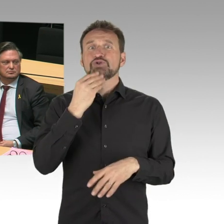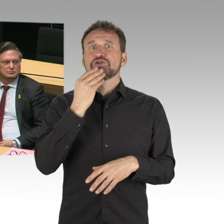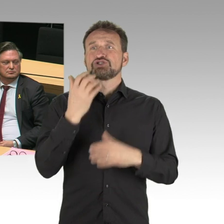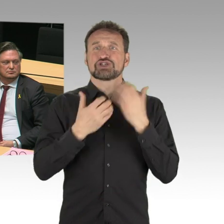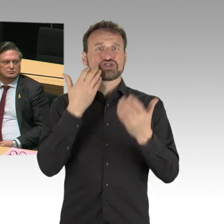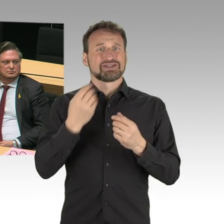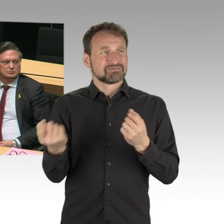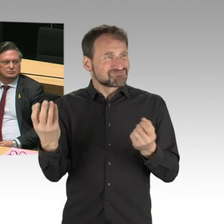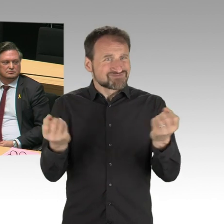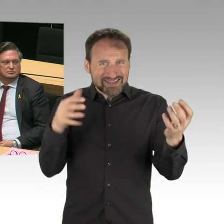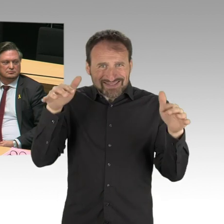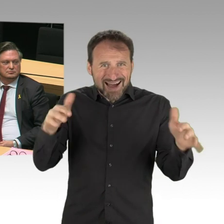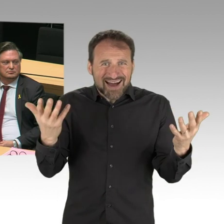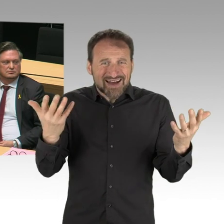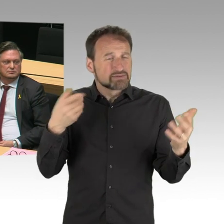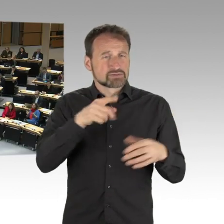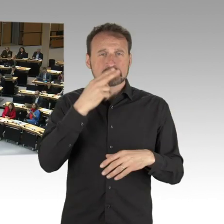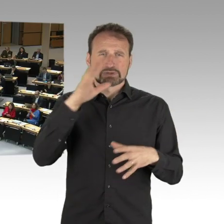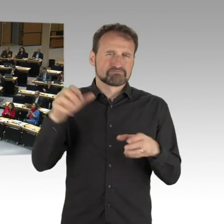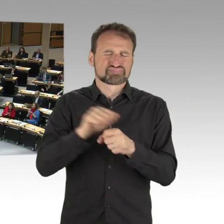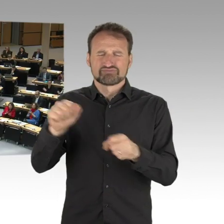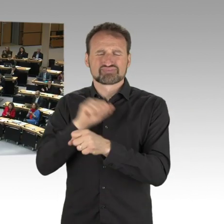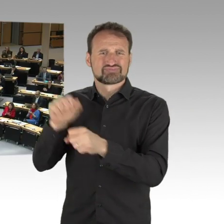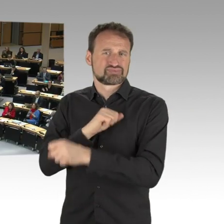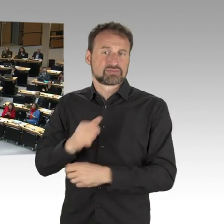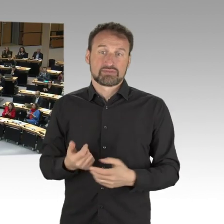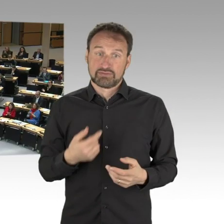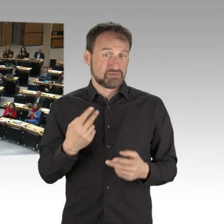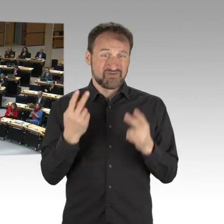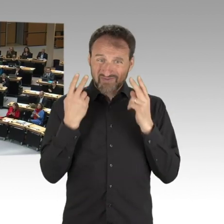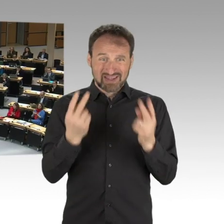wir gemeinsam streiten und nicht miteinander, liebe Kolleginnen und Kollegen.